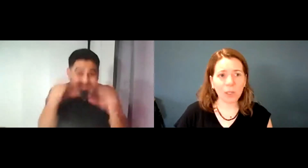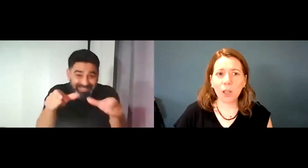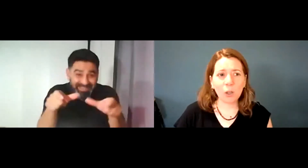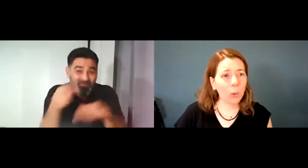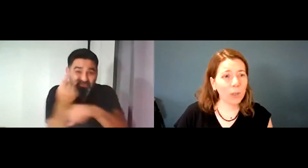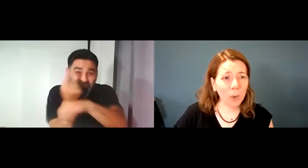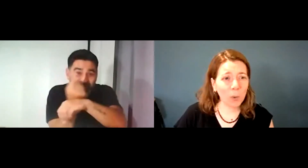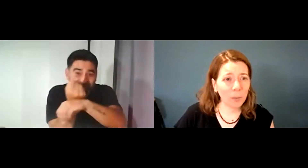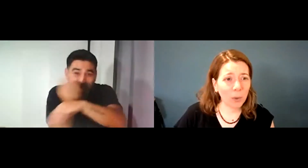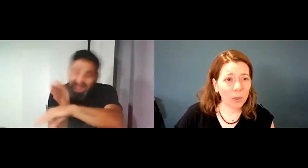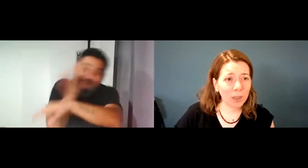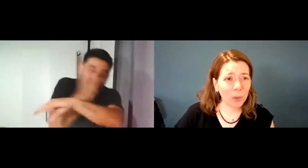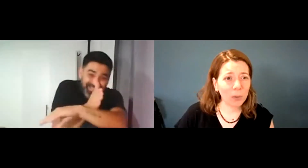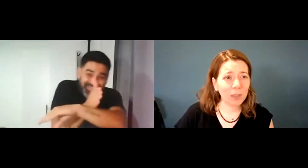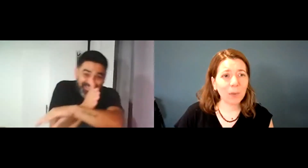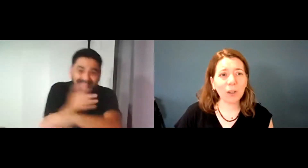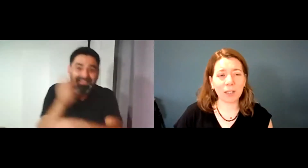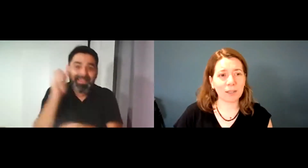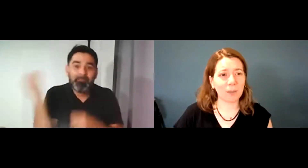Lo último, este video.